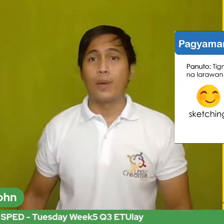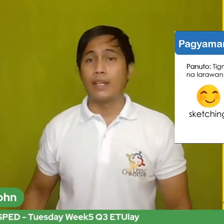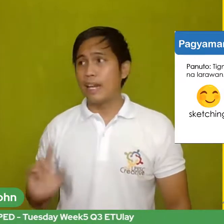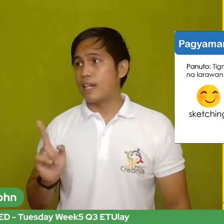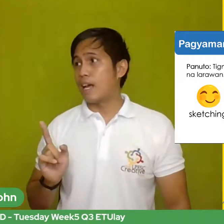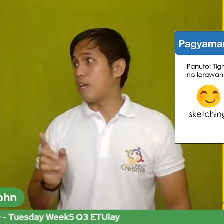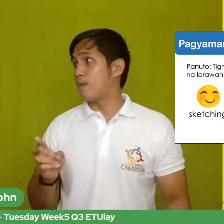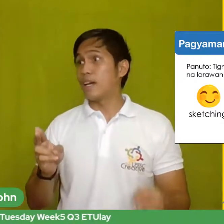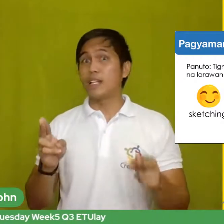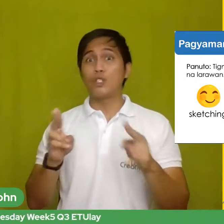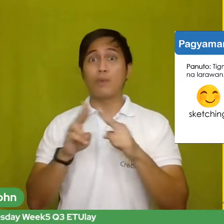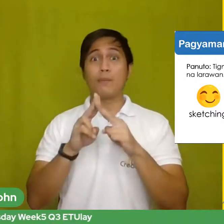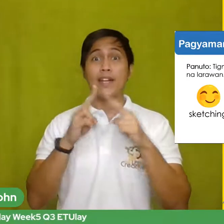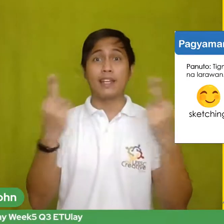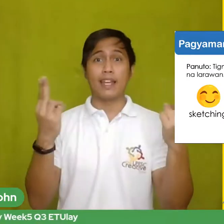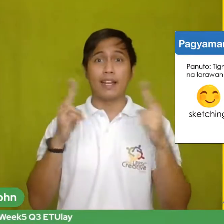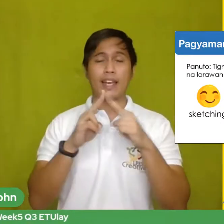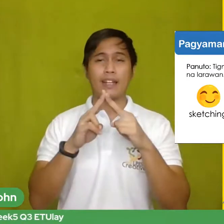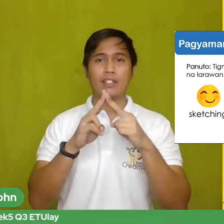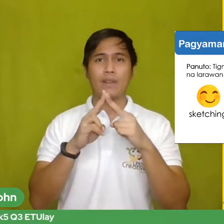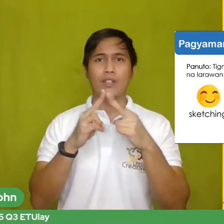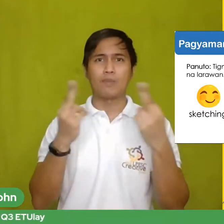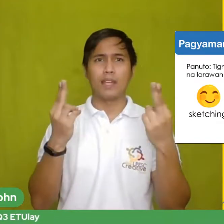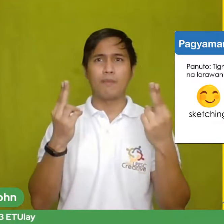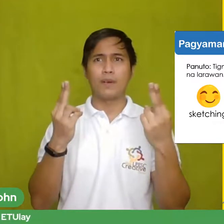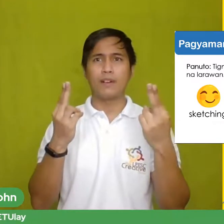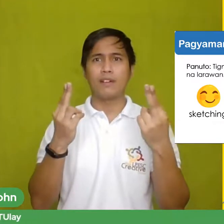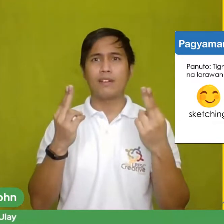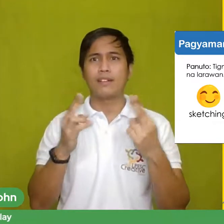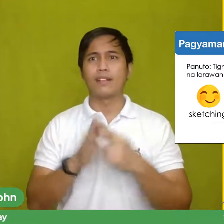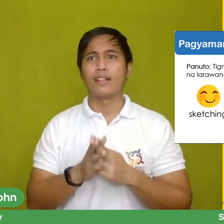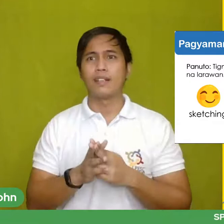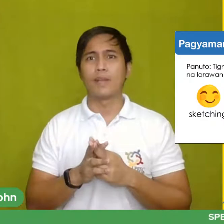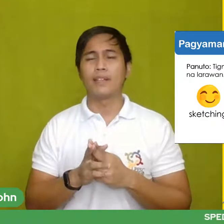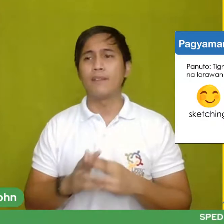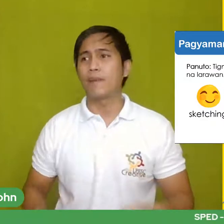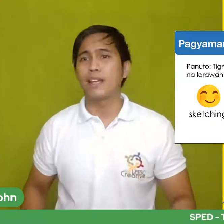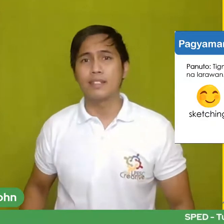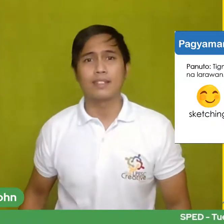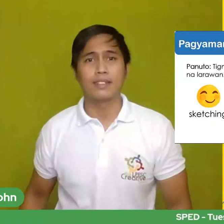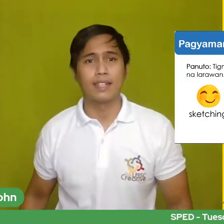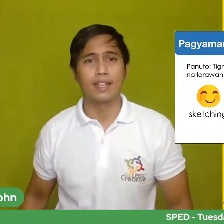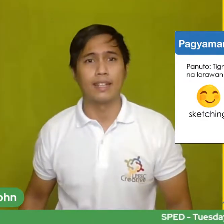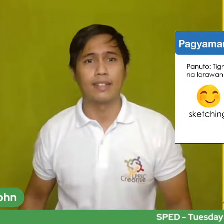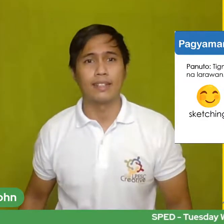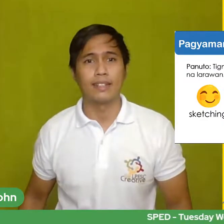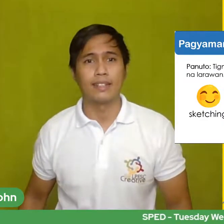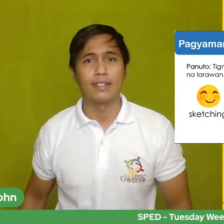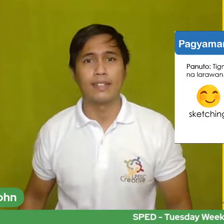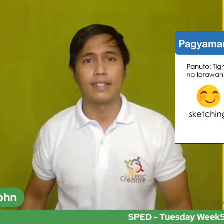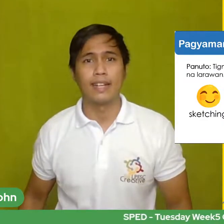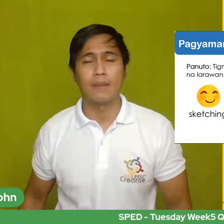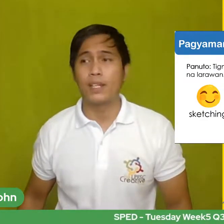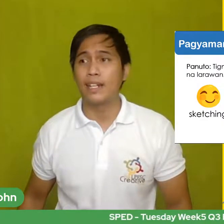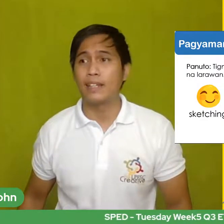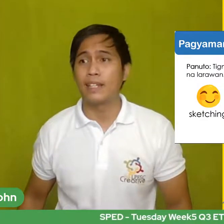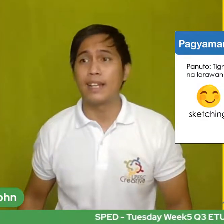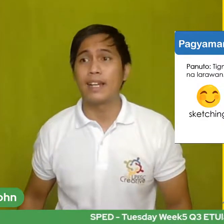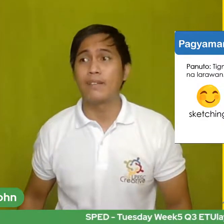Pwede rin yung mga newspaper natin. Ayan, sa mga newspaper, printing press. Ayan. Nagamitan natin na ng